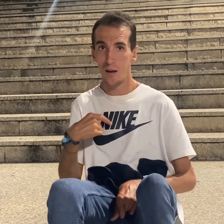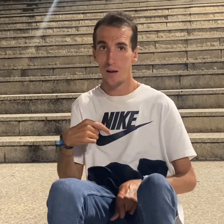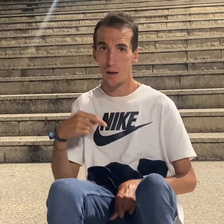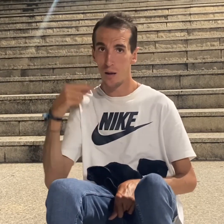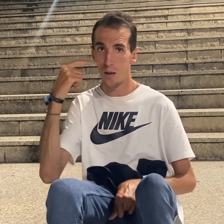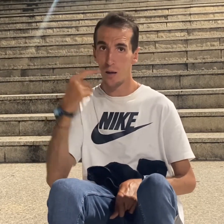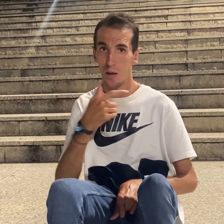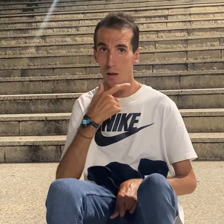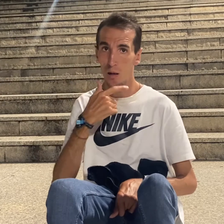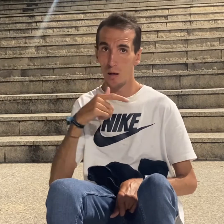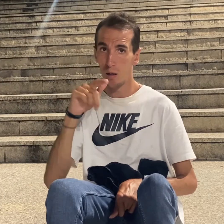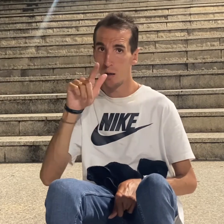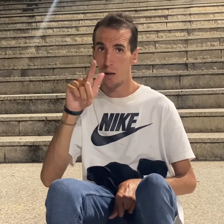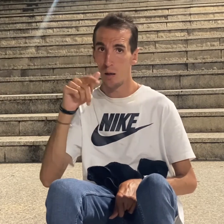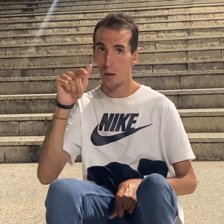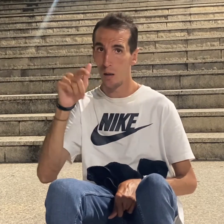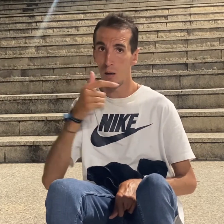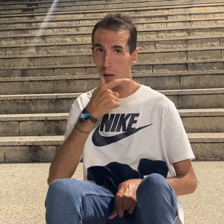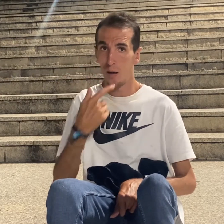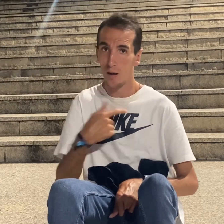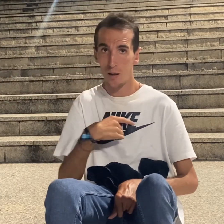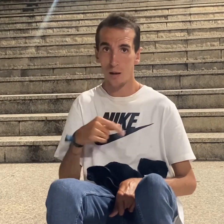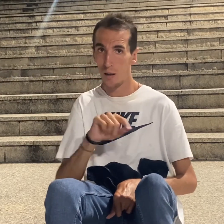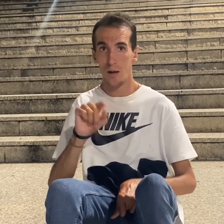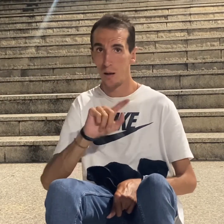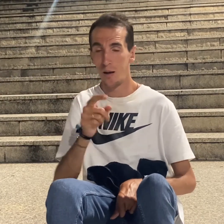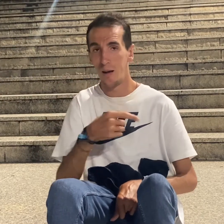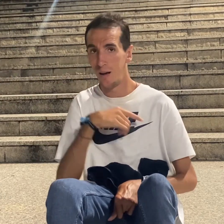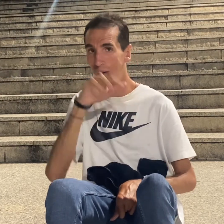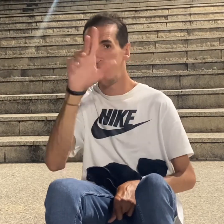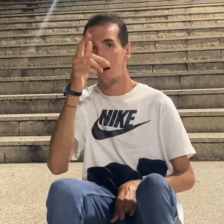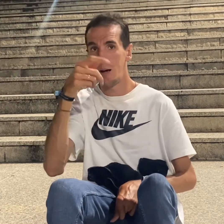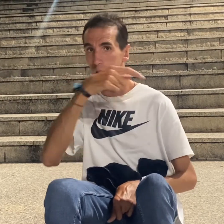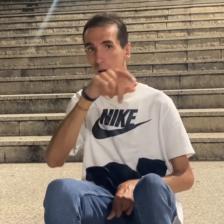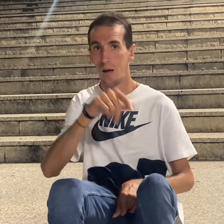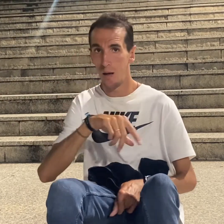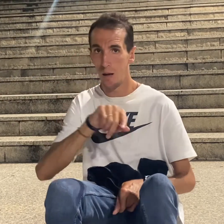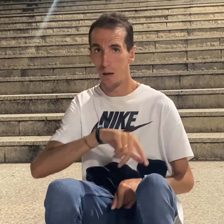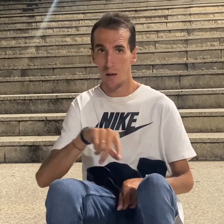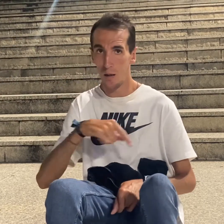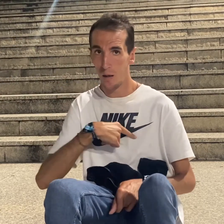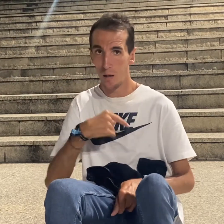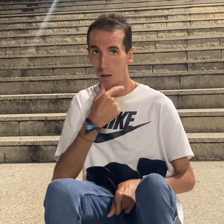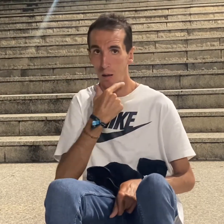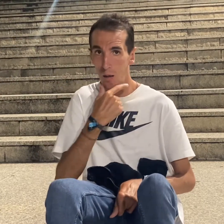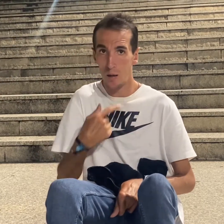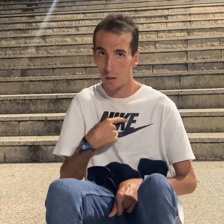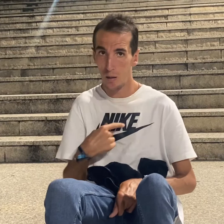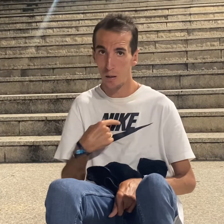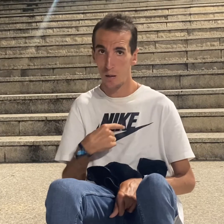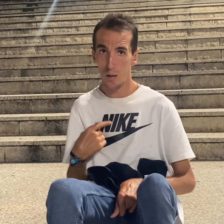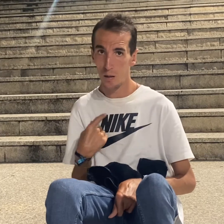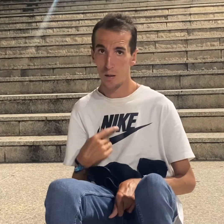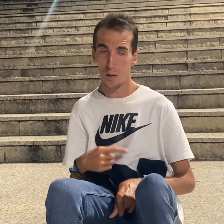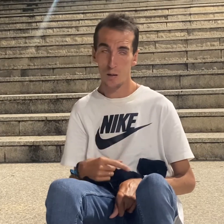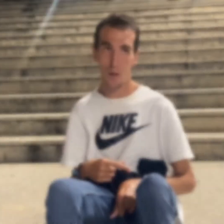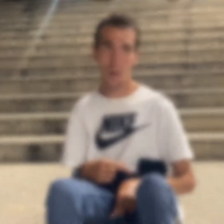com dic sempre, és la meva cursa, que encara que no la creï jo, per mi és la cursa de la meva vida. Ja soc...